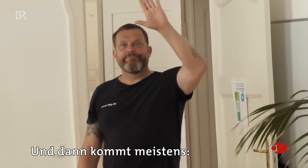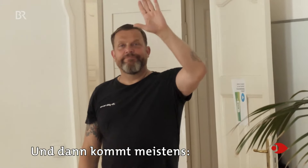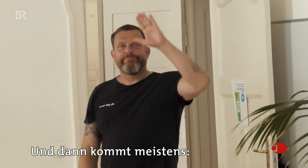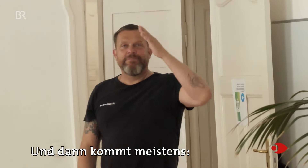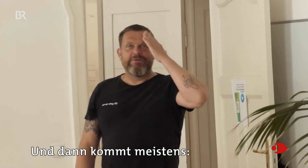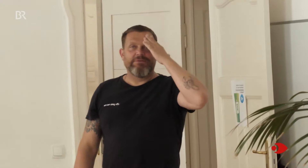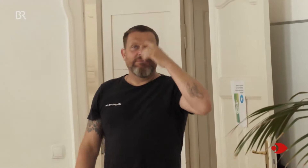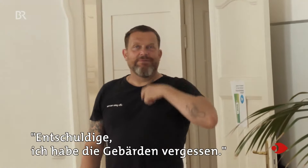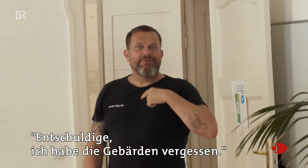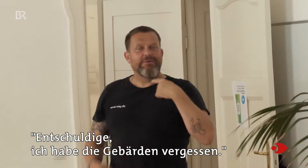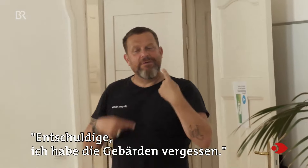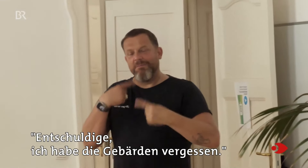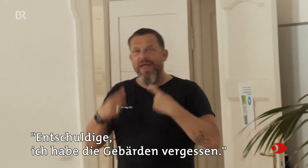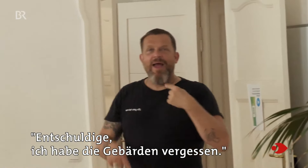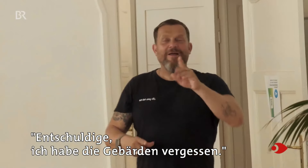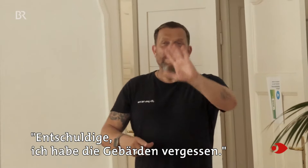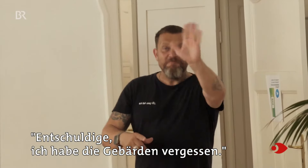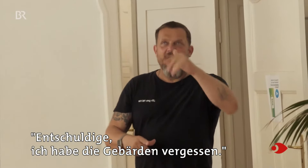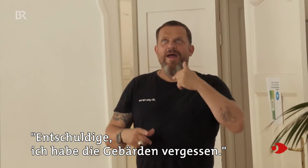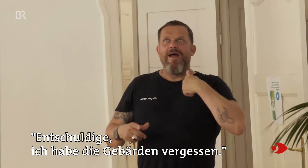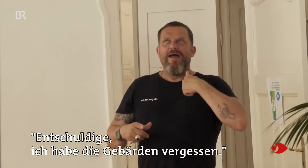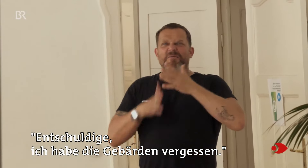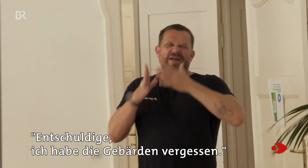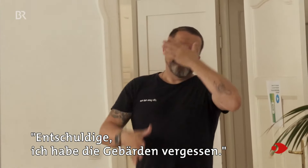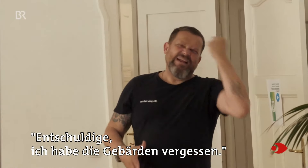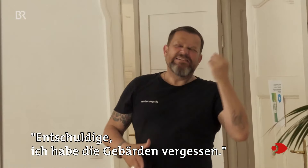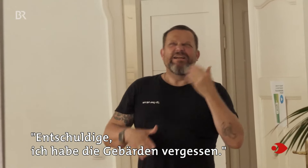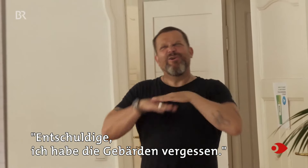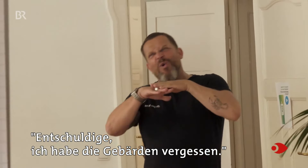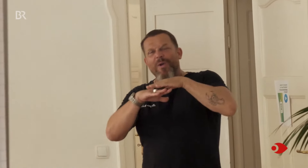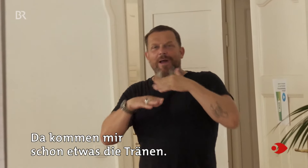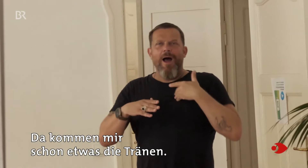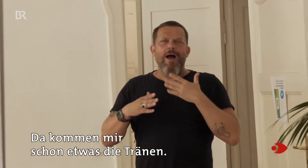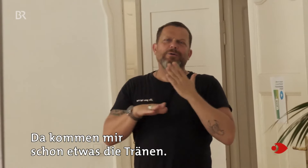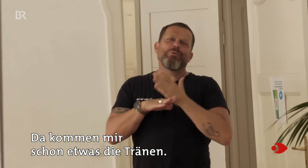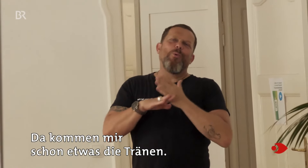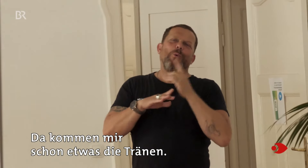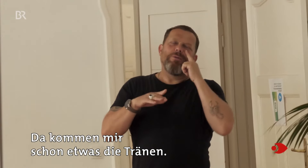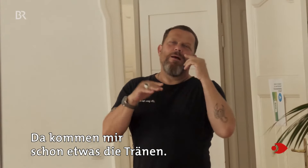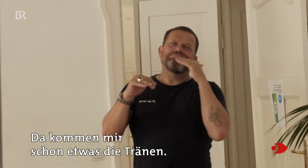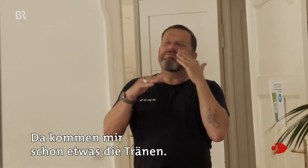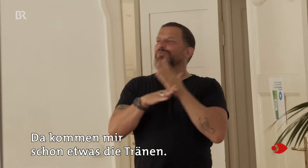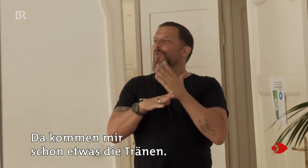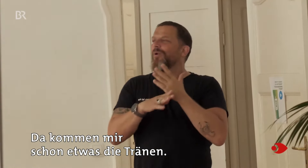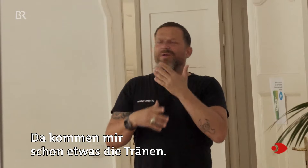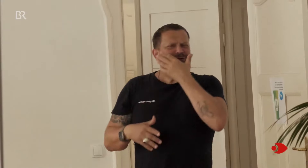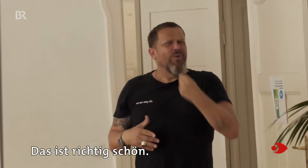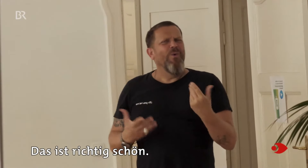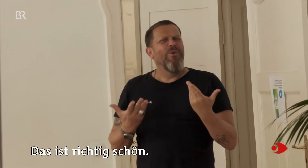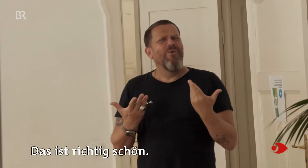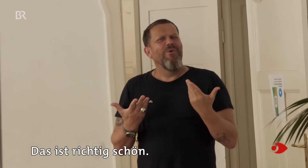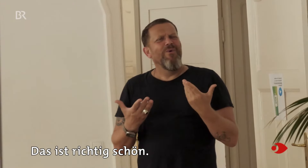meistens: Entschuldige, ich habe die Gebärden vergessen. Da kommen mir schon etwas die Tränen. Das ist richtig schön.